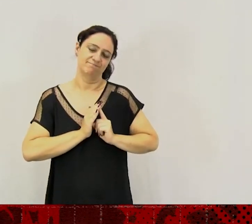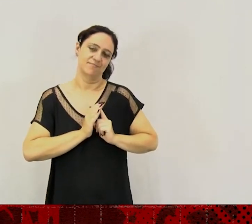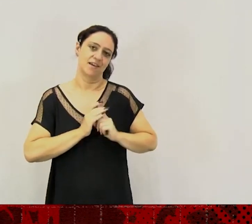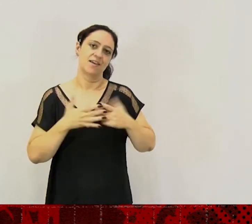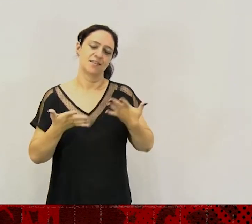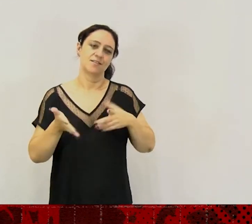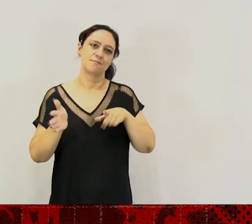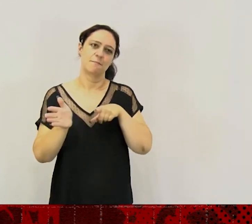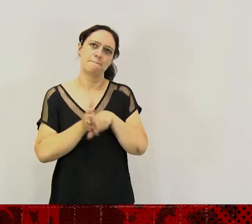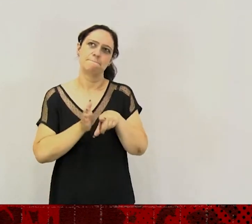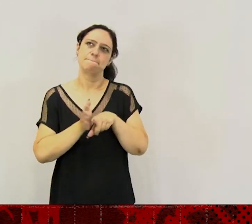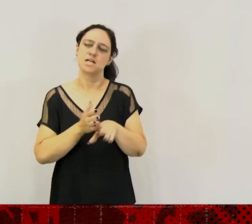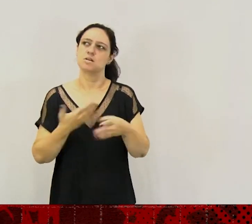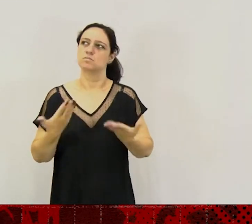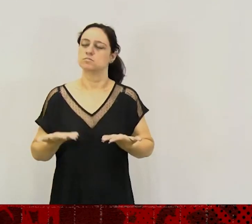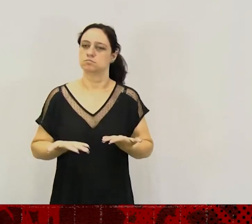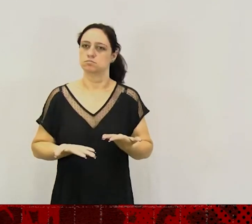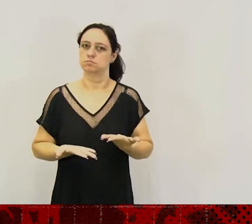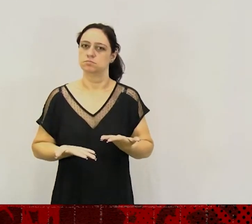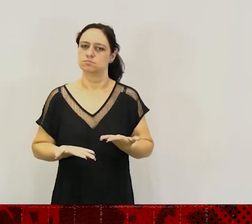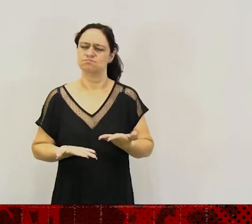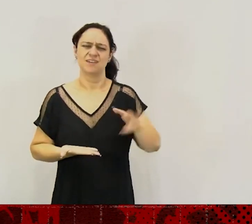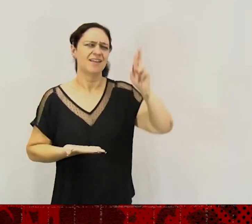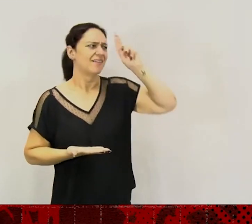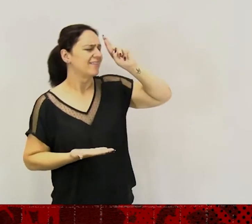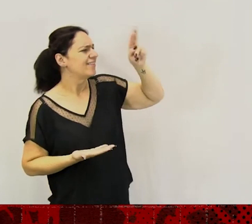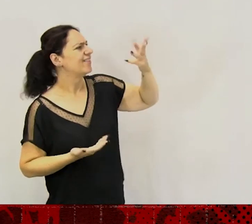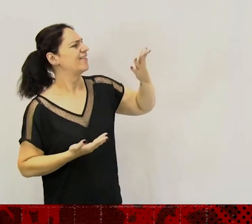Então a pergunta que nós temos de fazer é o seguinte: Senhor,